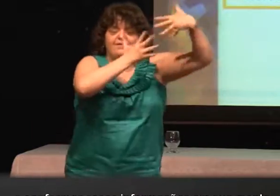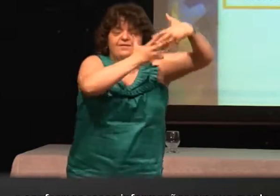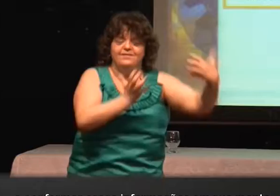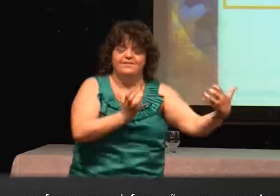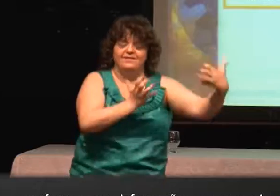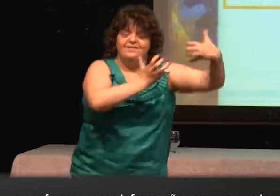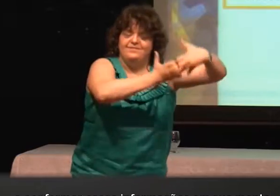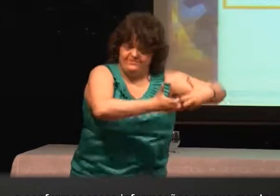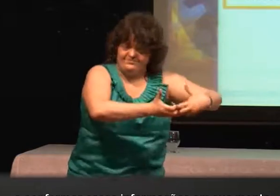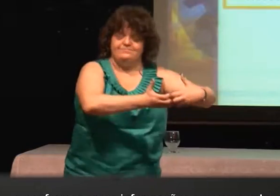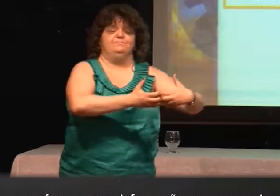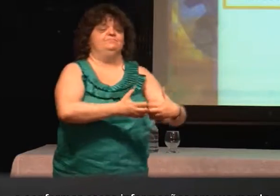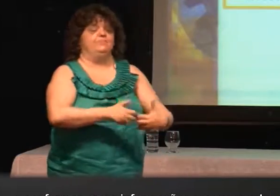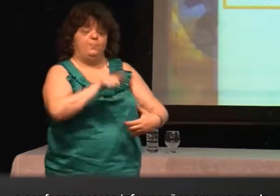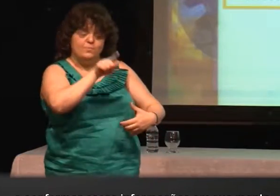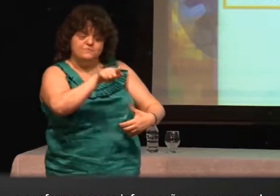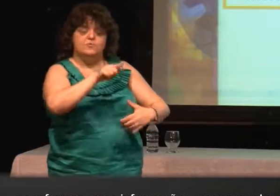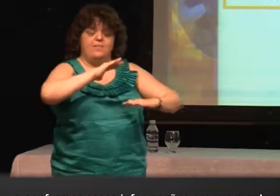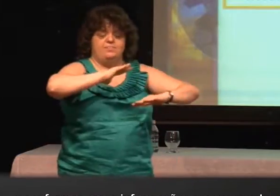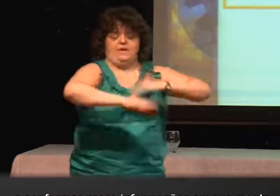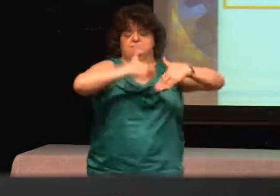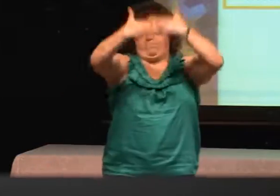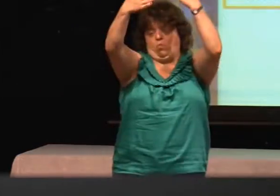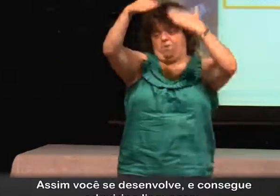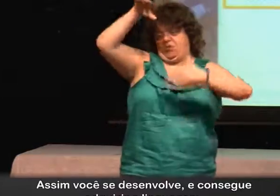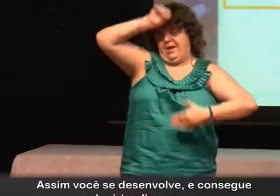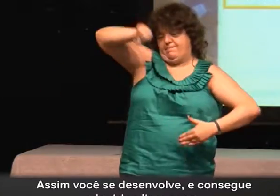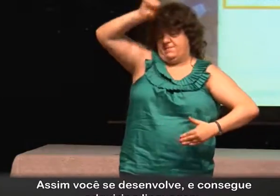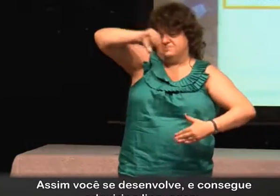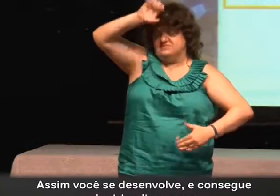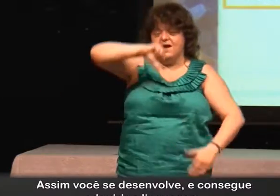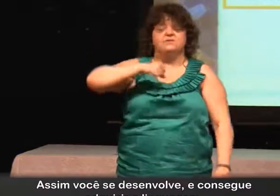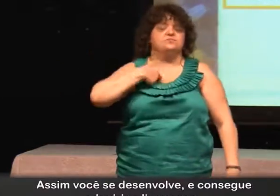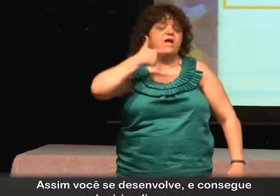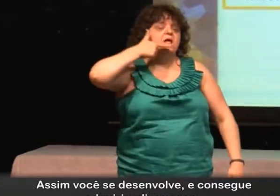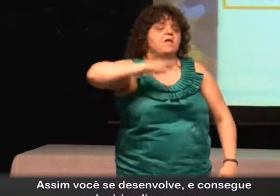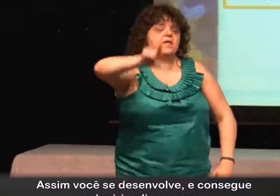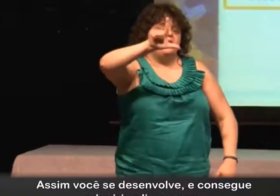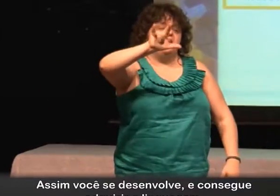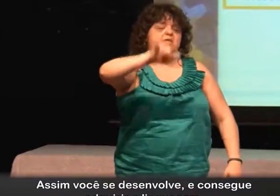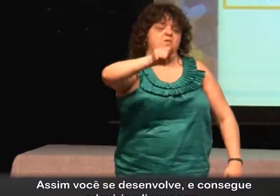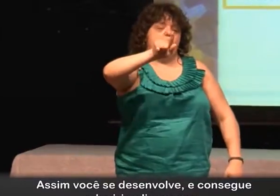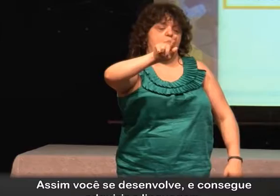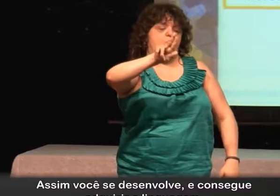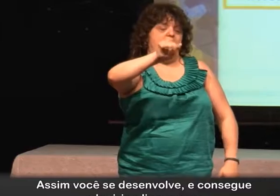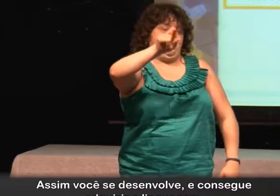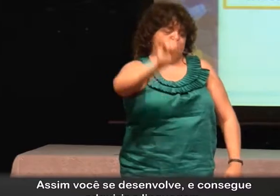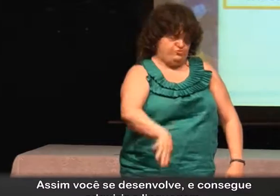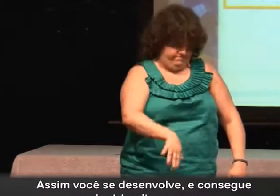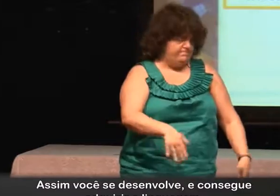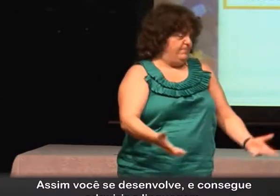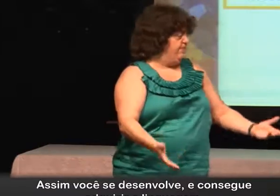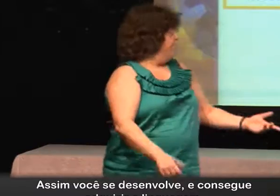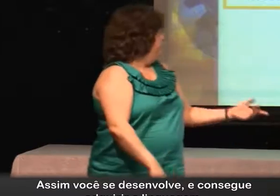e conformar essas informações na sua mente. Assim você se desenvolve e consegue adquirir a